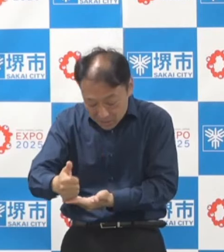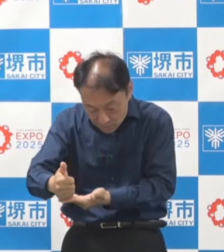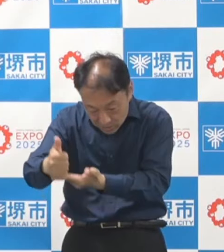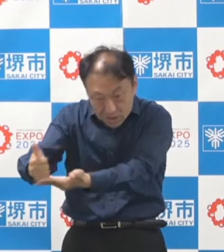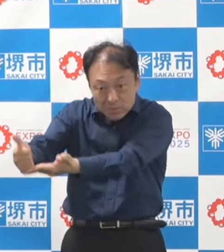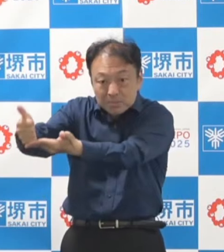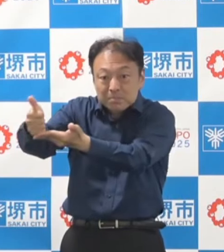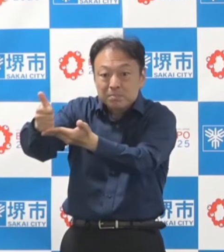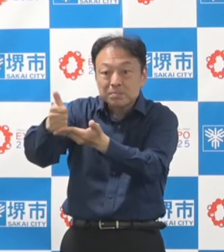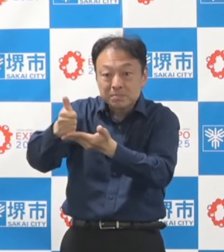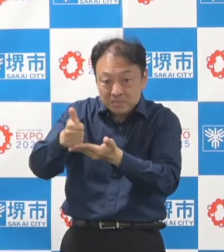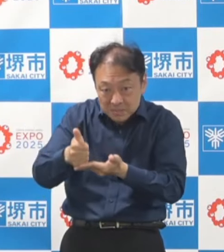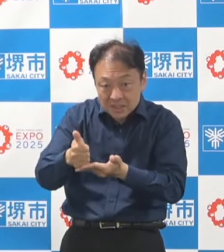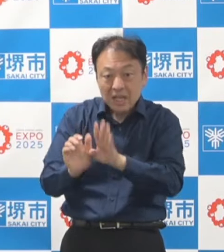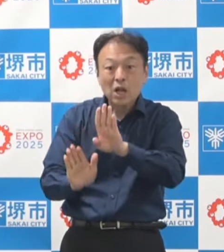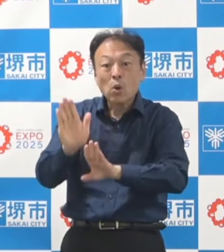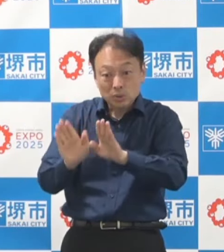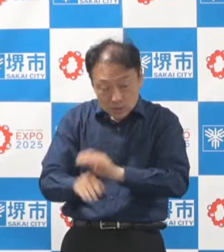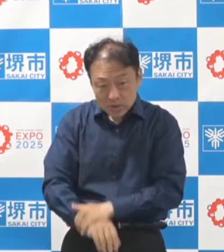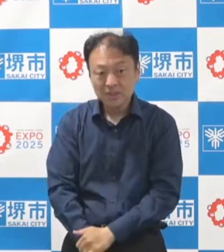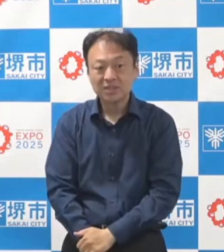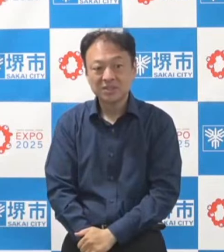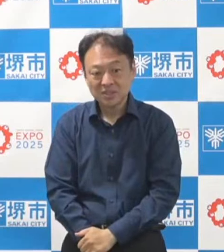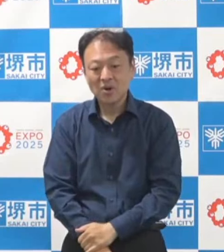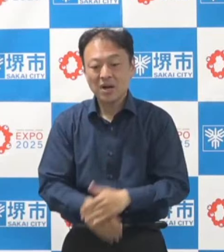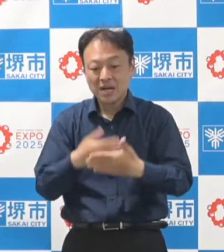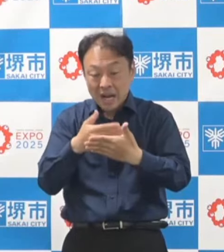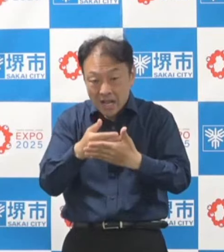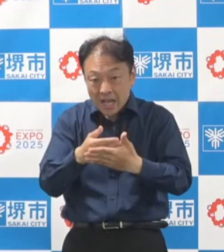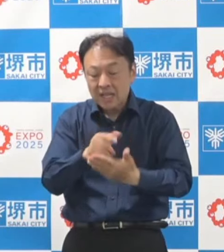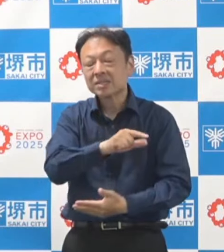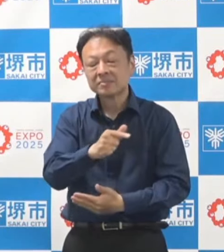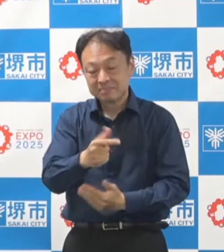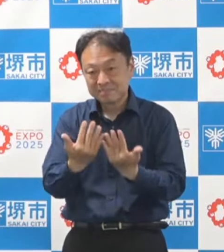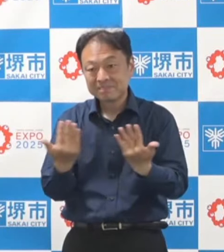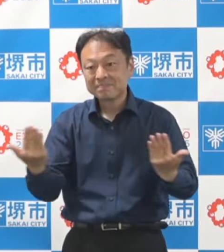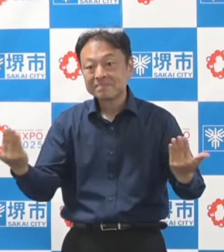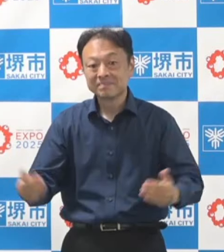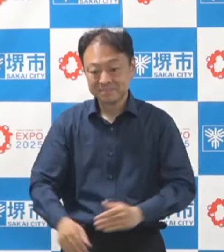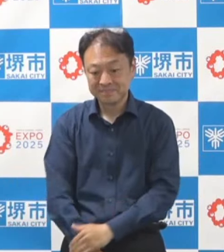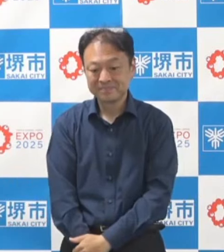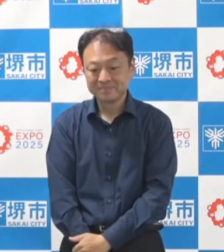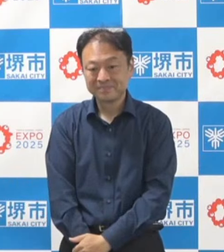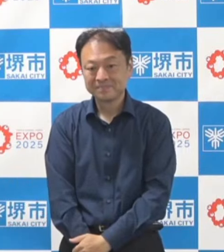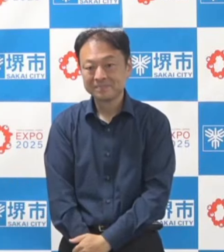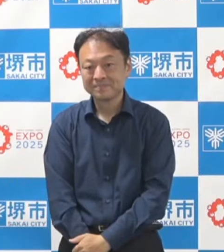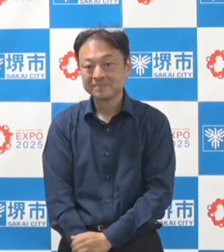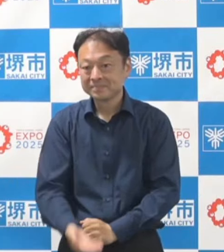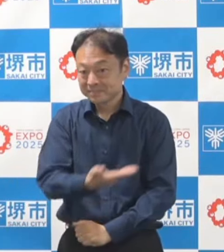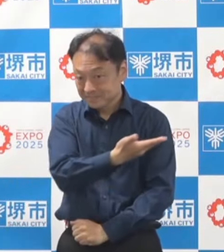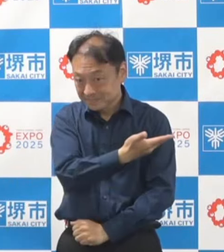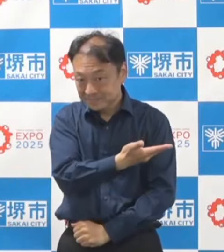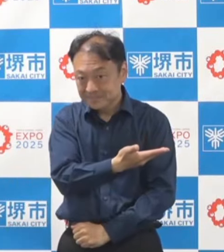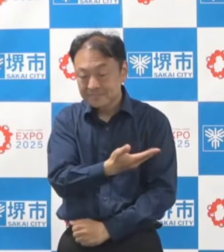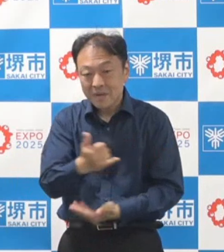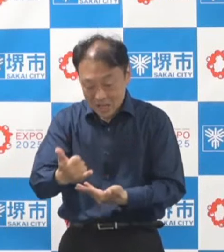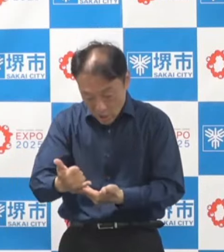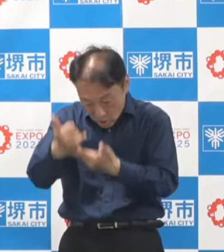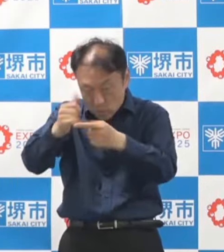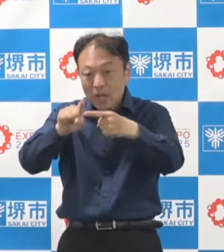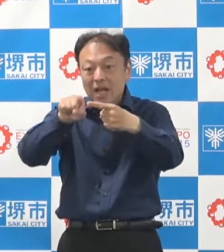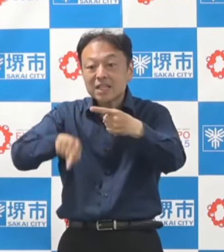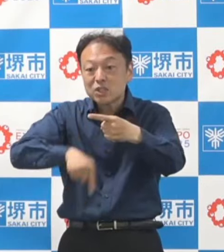学校で授業をご覧になった様子を描いたものなどを展示をいたします。こちらが宮内庁にある